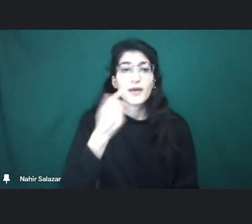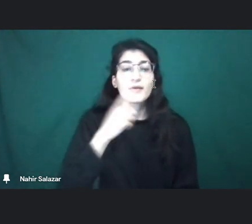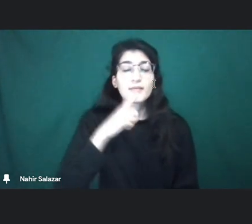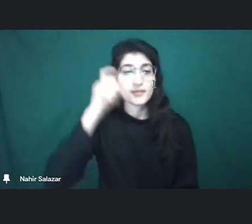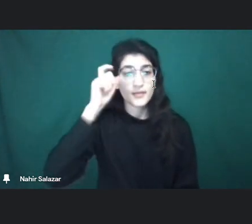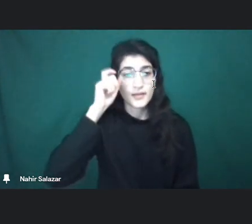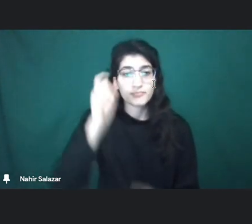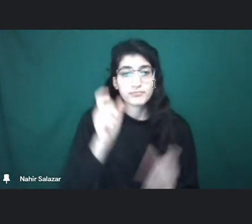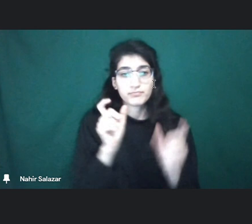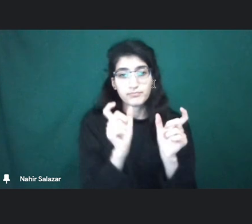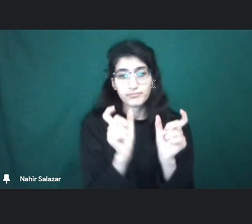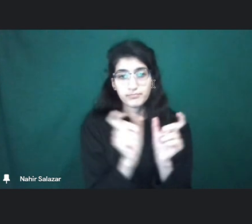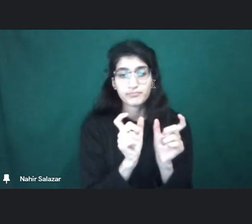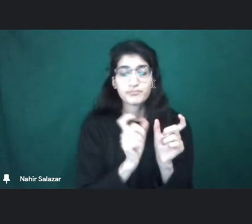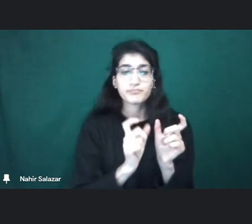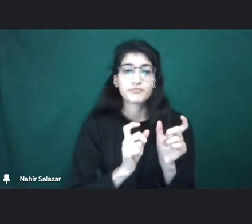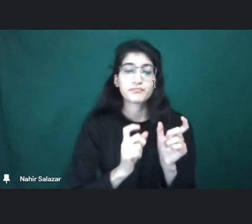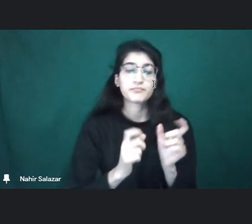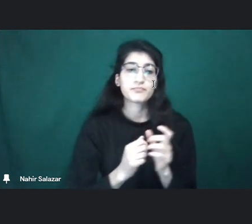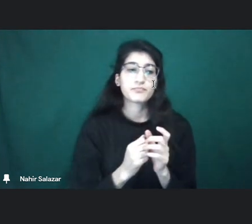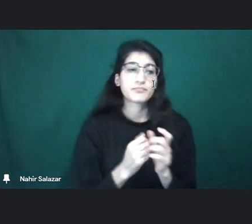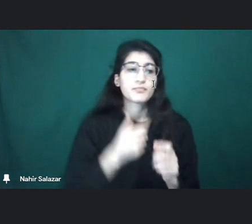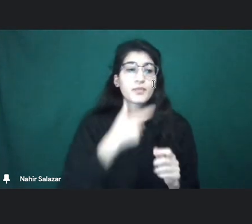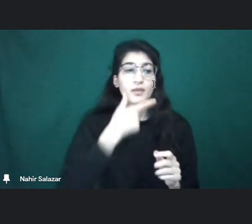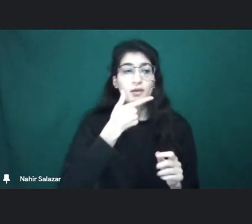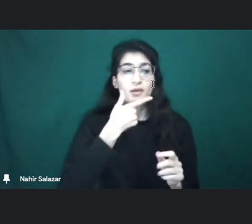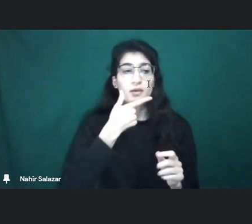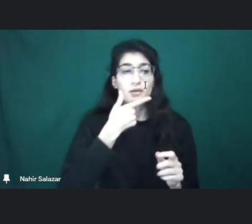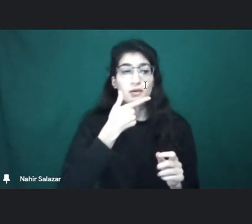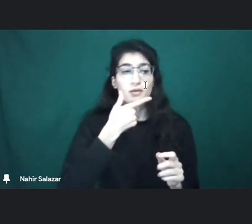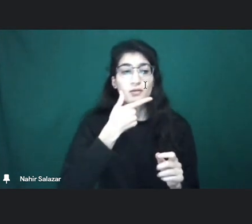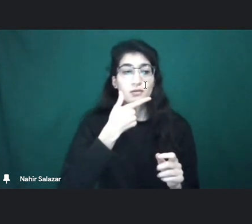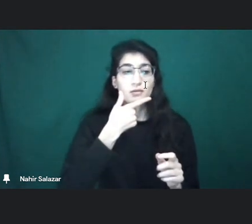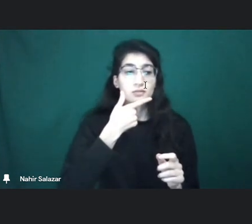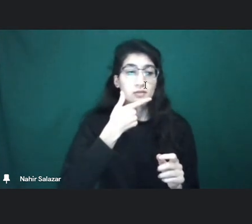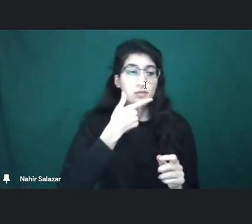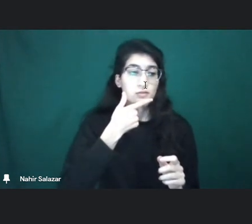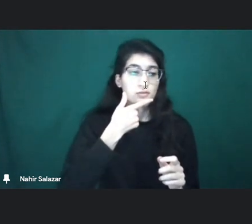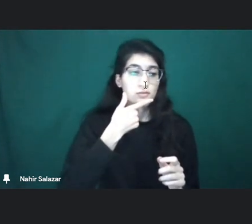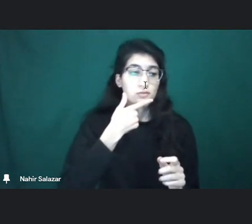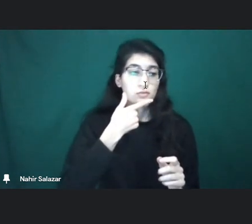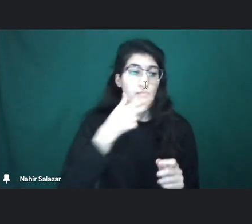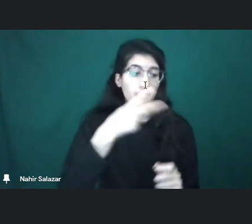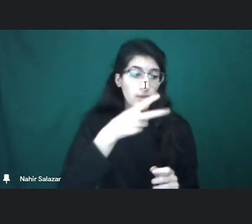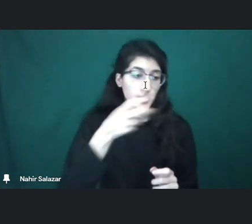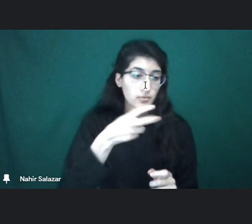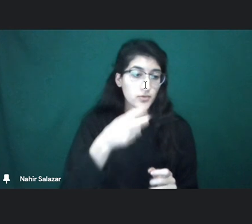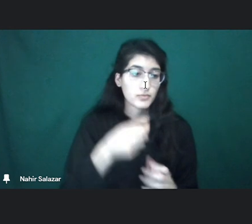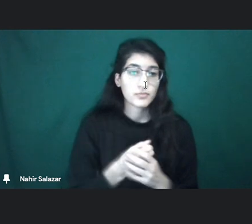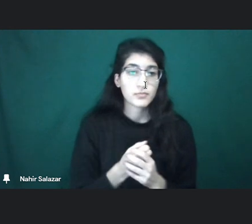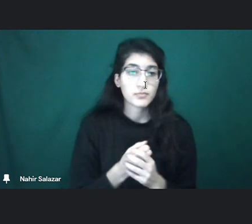Un sustantivo. Bien. ¿Qué tiene de afijos? Dis. Prefijo y.